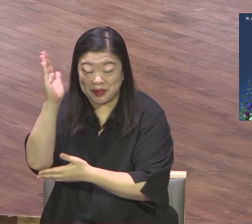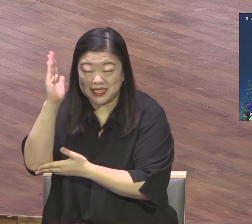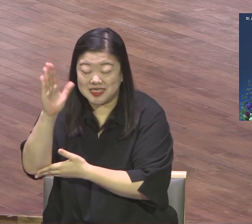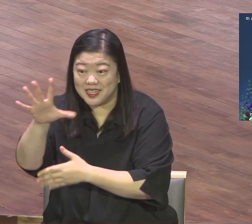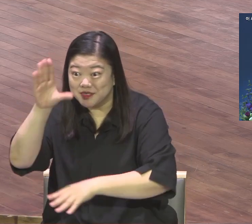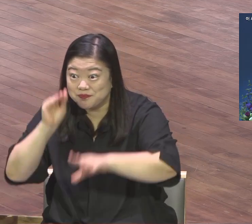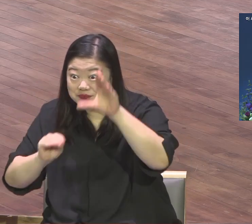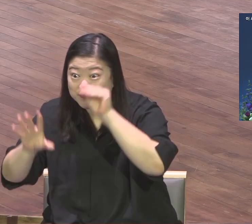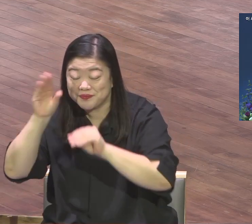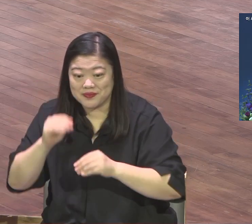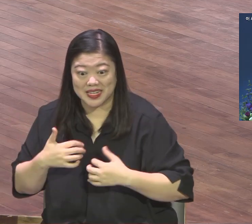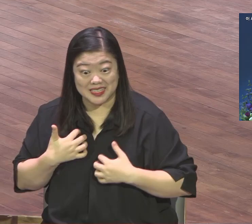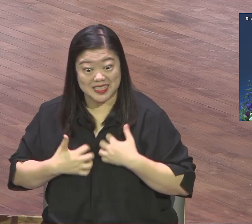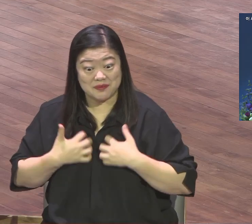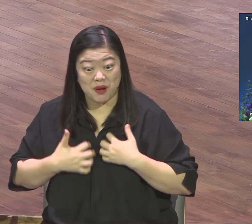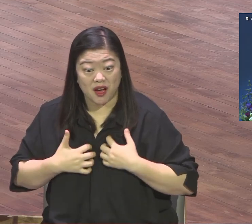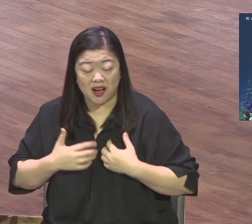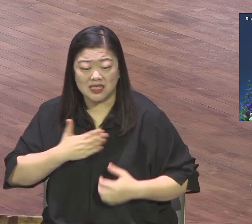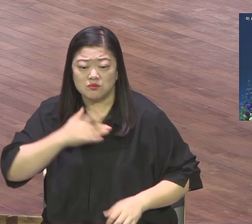새 사람을 입어라.